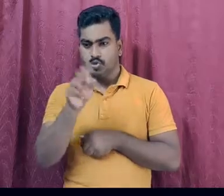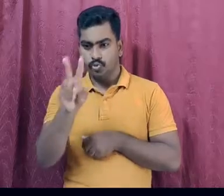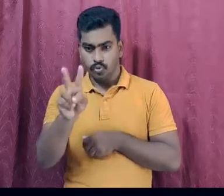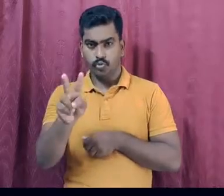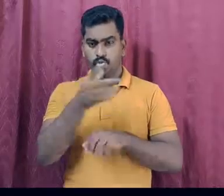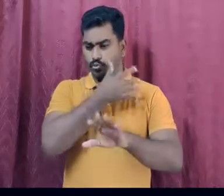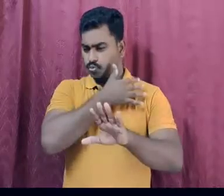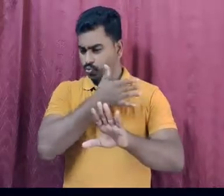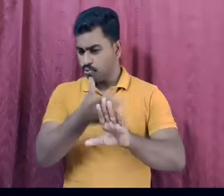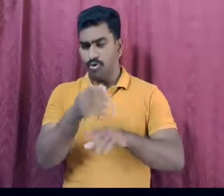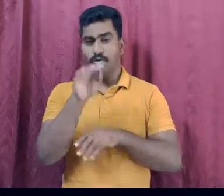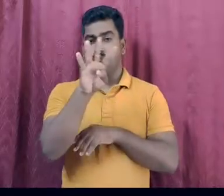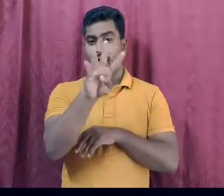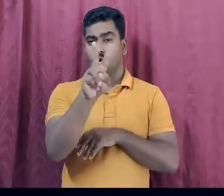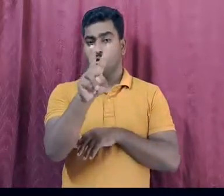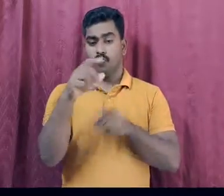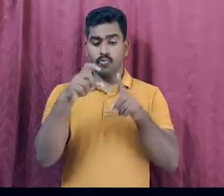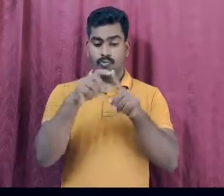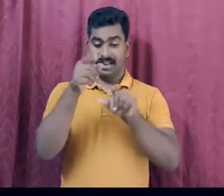ആശുപത്രി വിട്ടു.